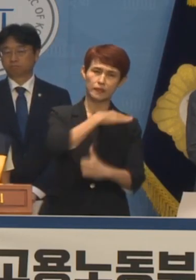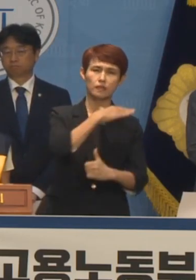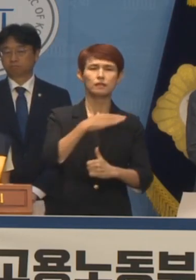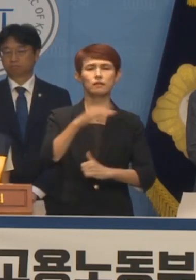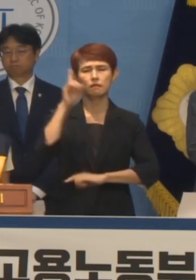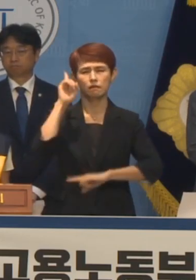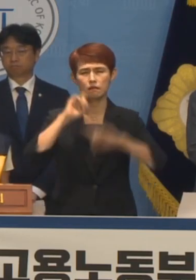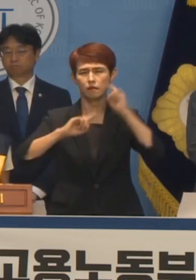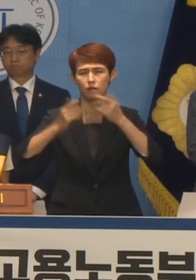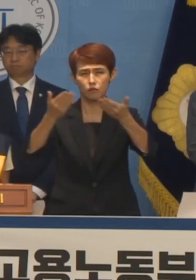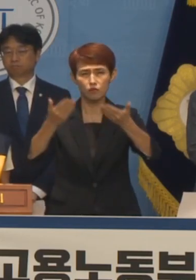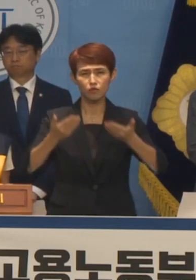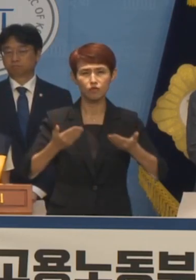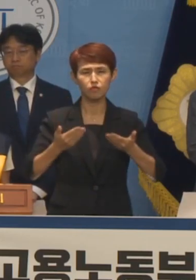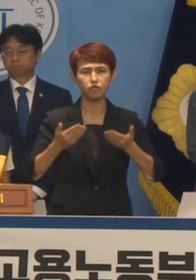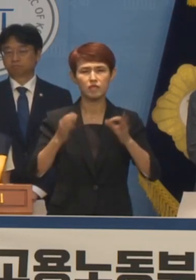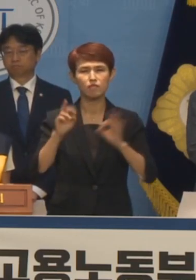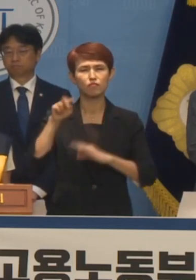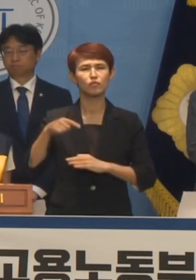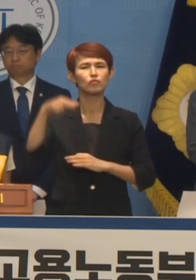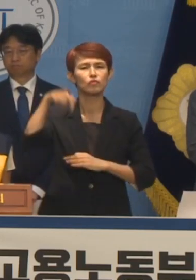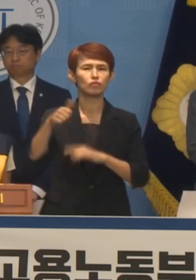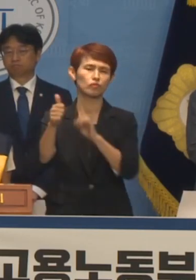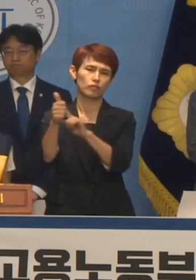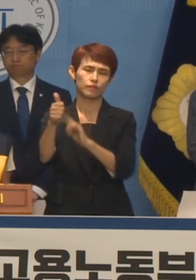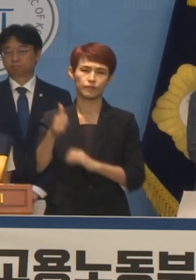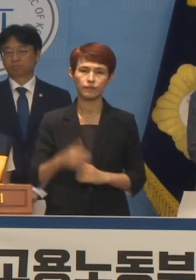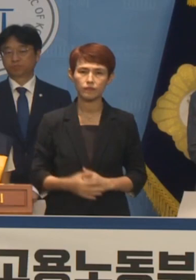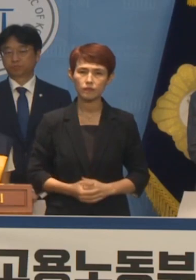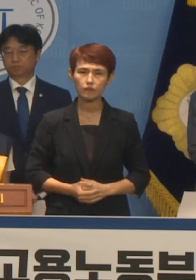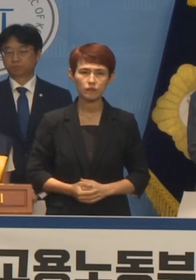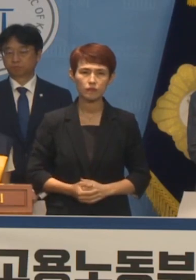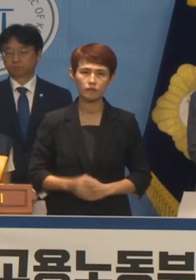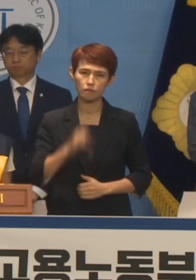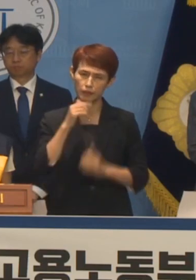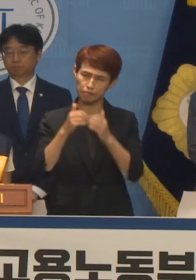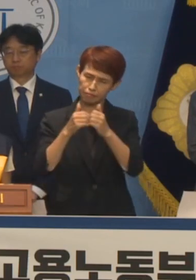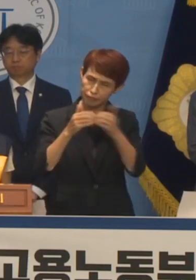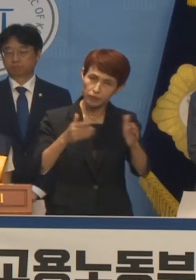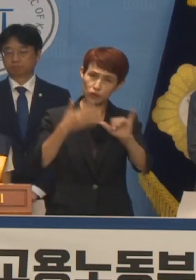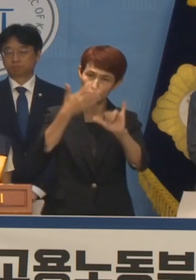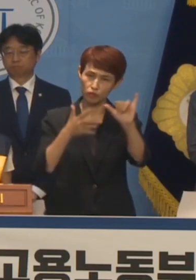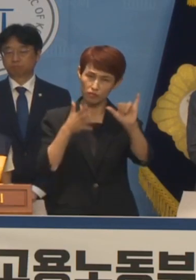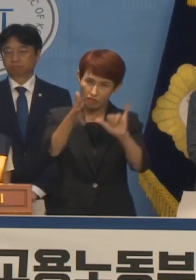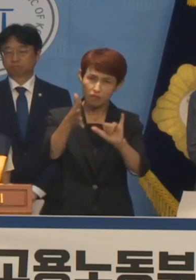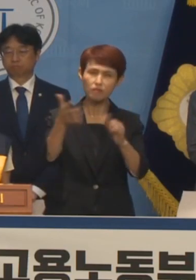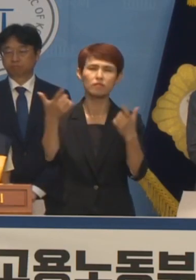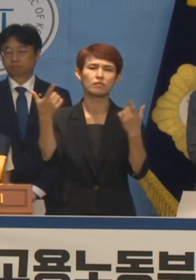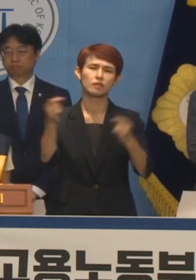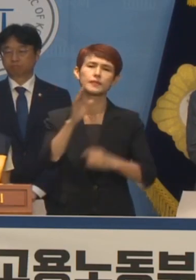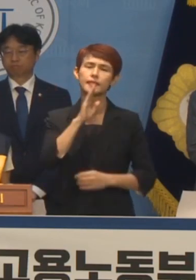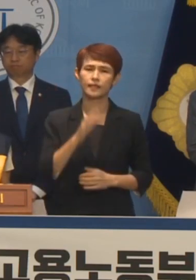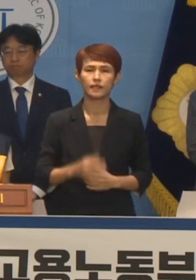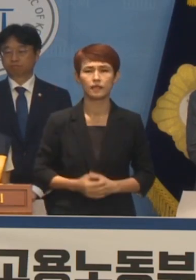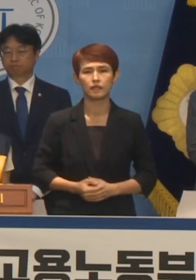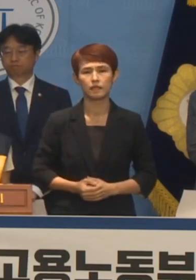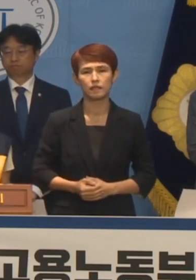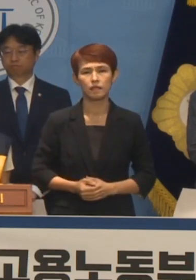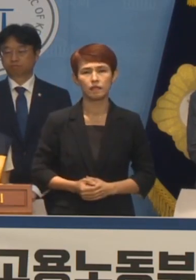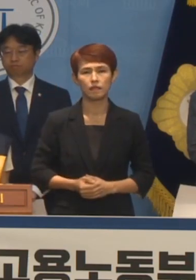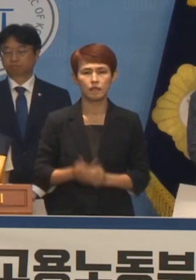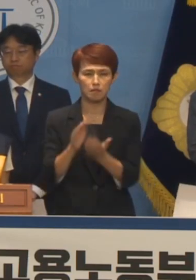말로 자신의 존재감을 드러냈습니다. 전형적인 막말 유튜버의 모습인 거죠. 단원고